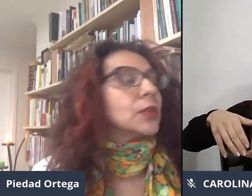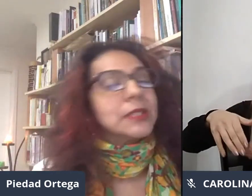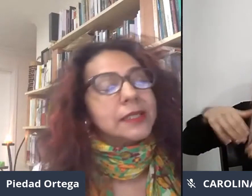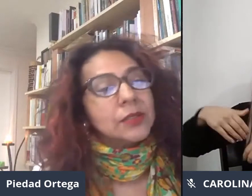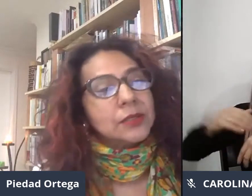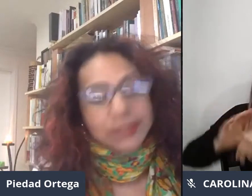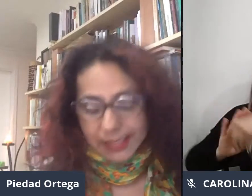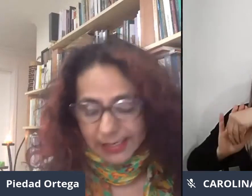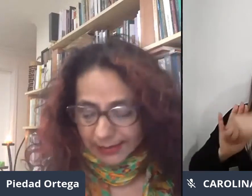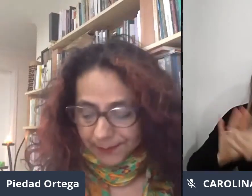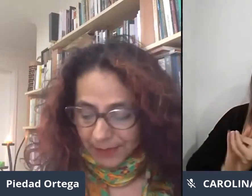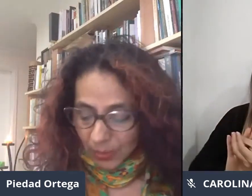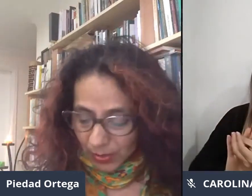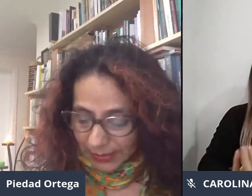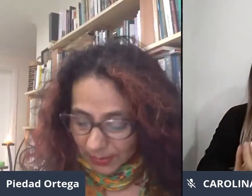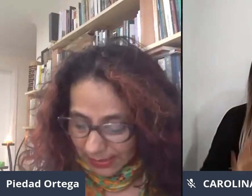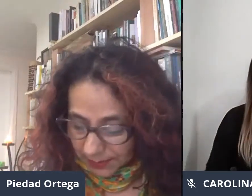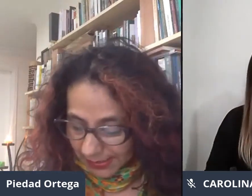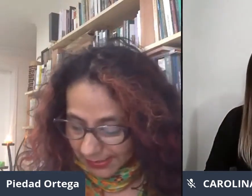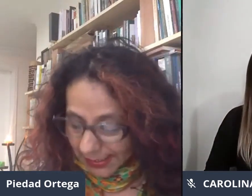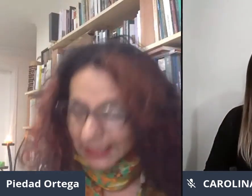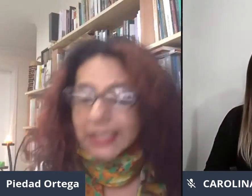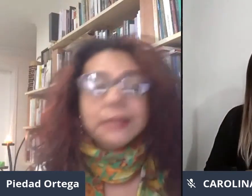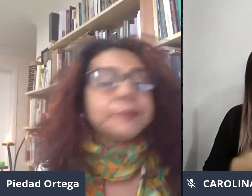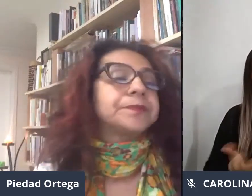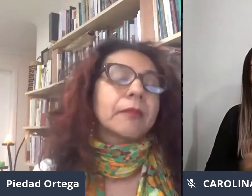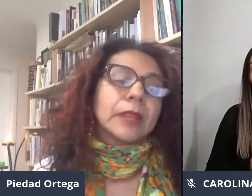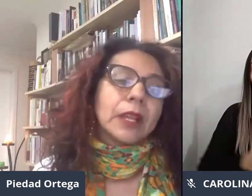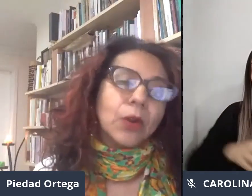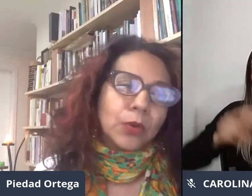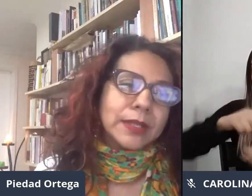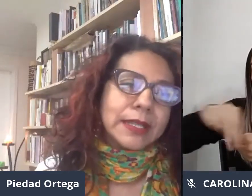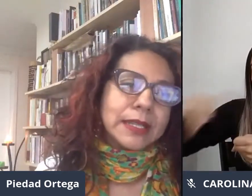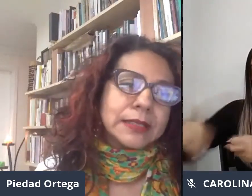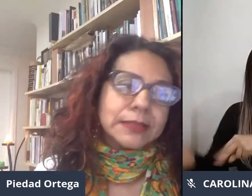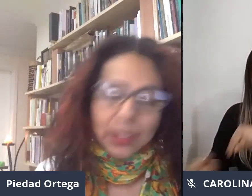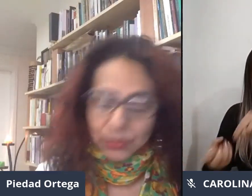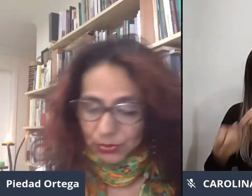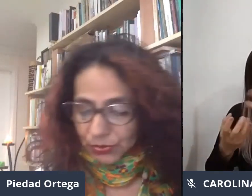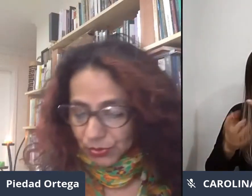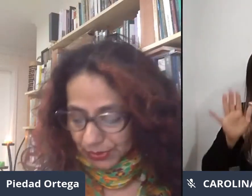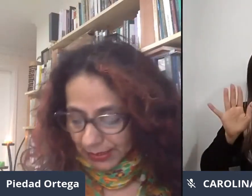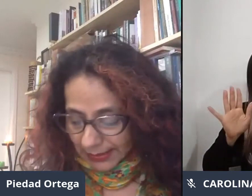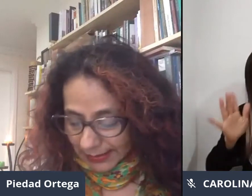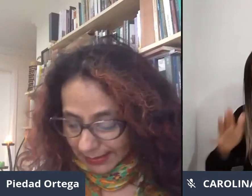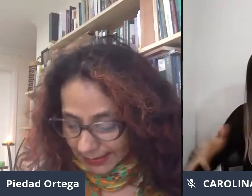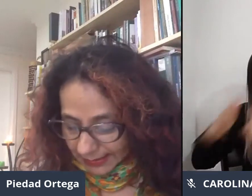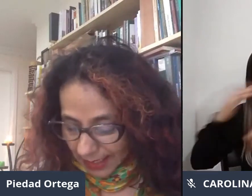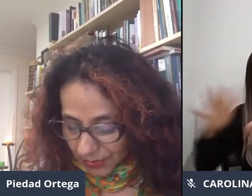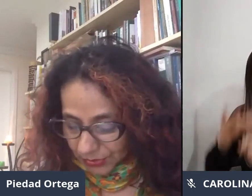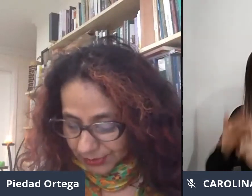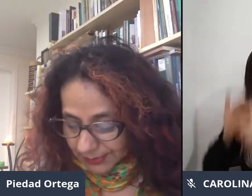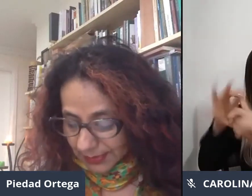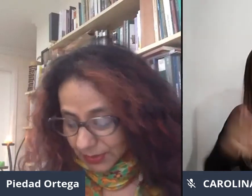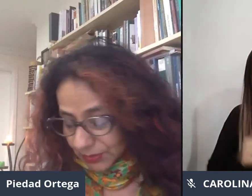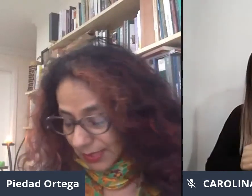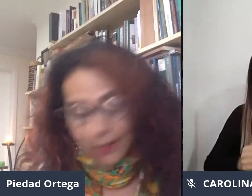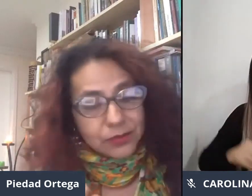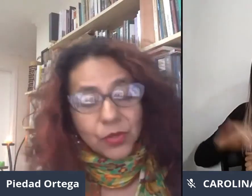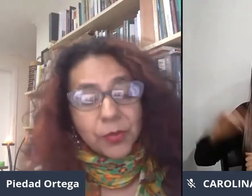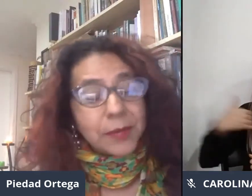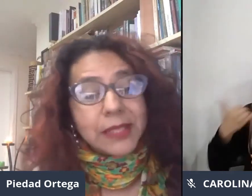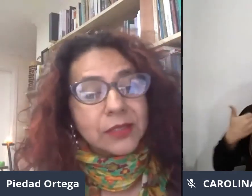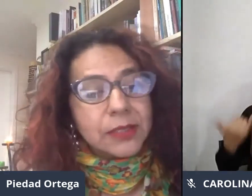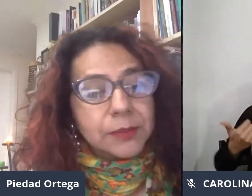poblaciones en condiciones educativas especiales, jóvenes y adultos iletrados, y